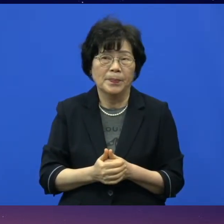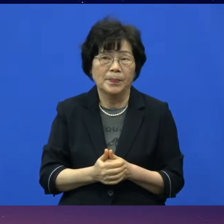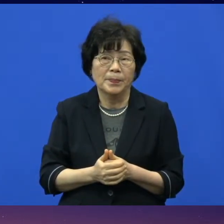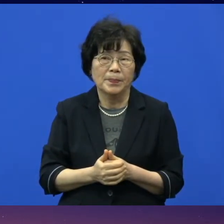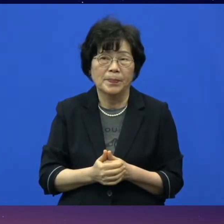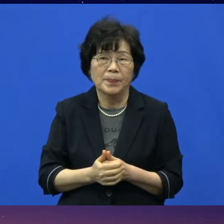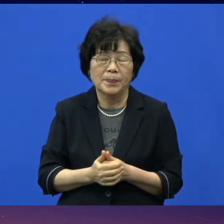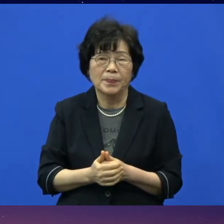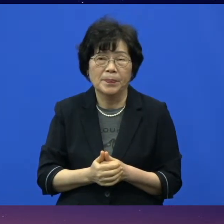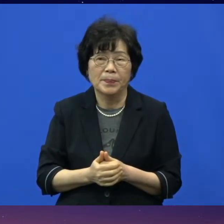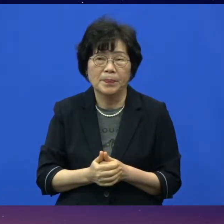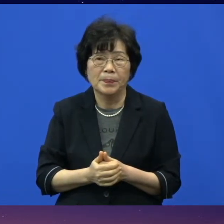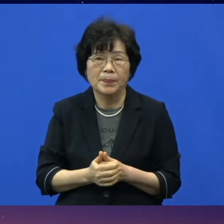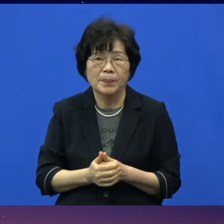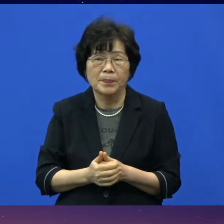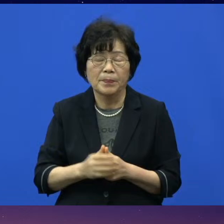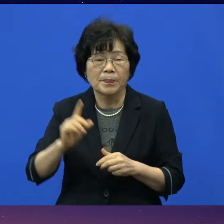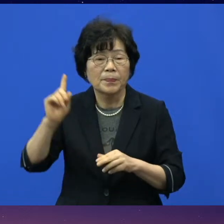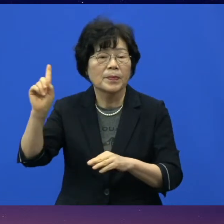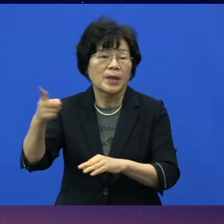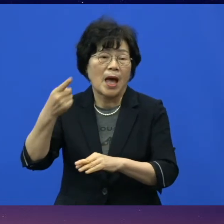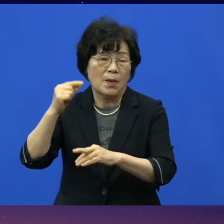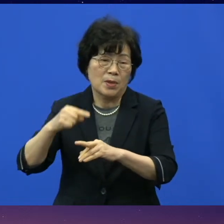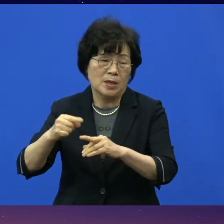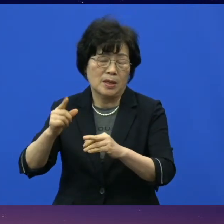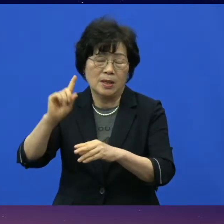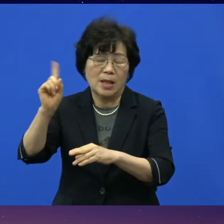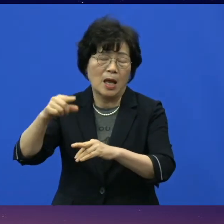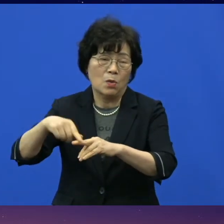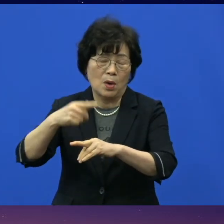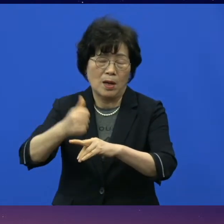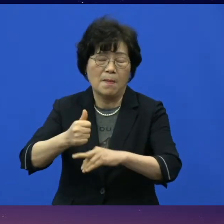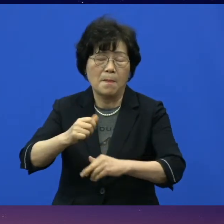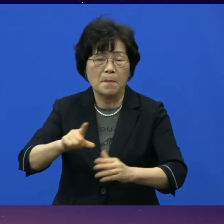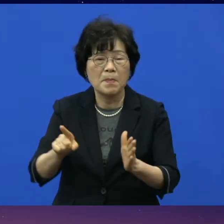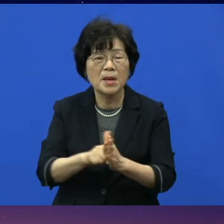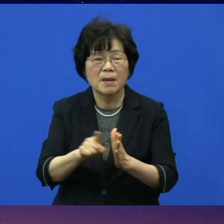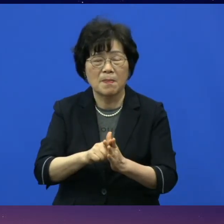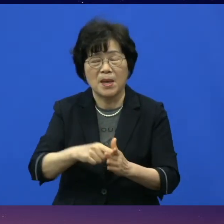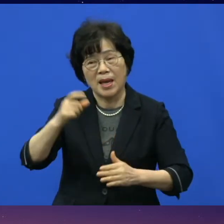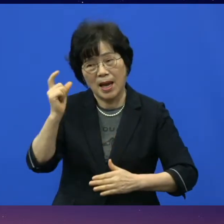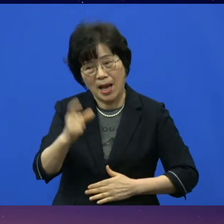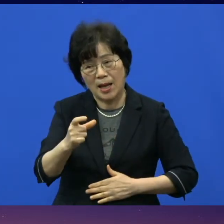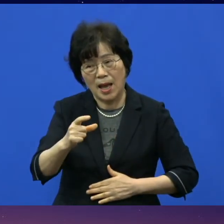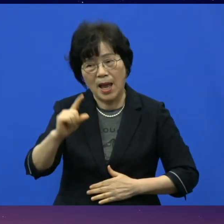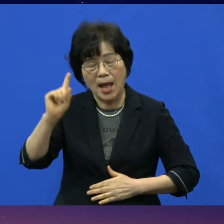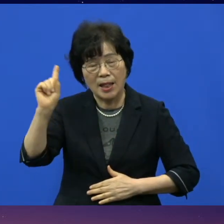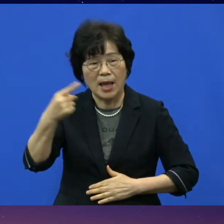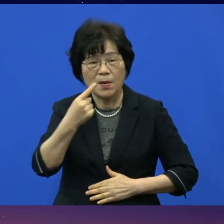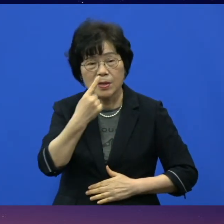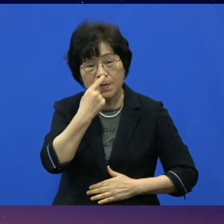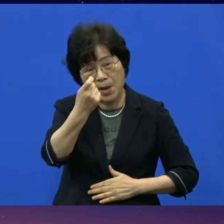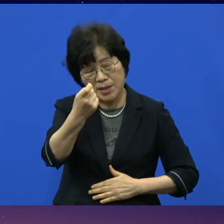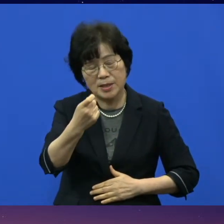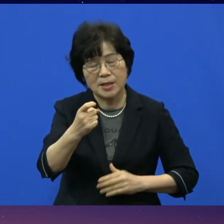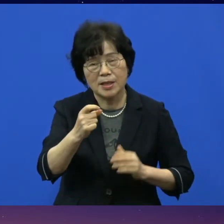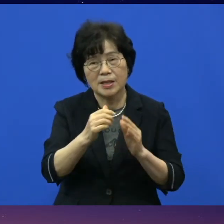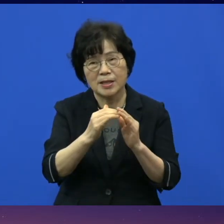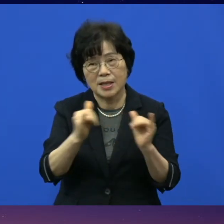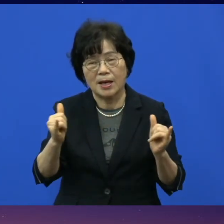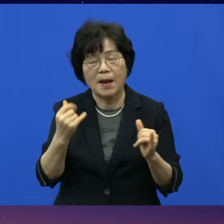가해하지 않는 그런 믿음을 지켜내요. 멋있어요, 여러분. 다윗은 정말 금그릇 것 같아요.